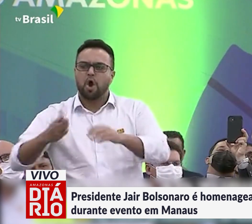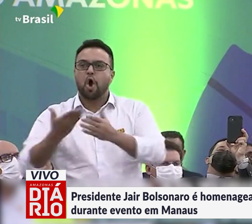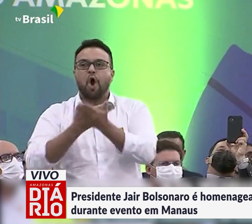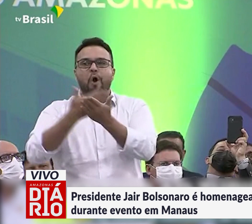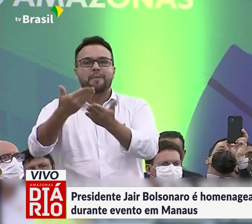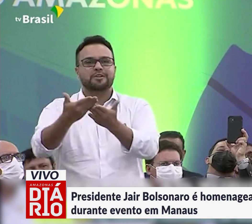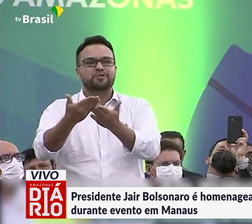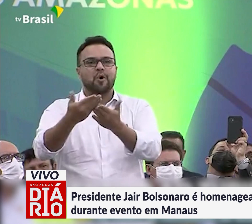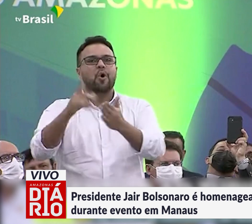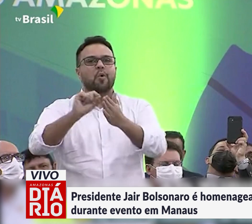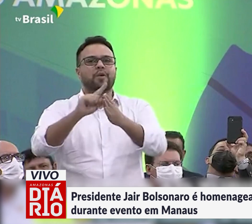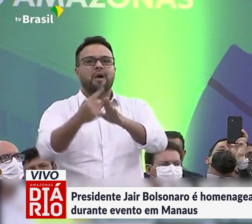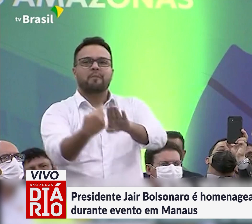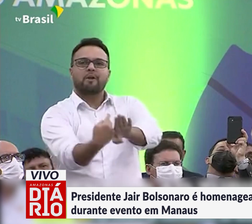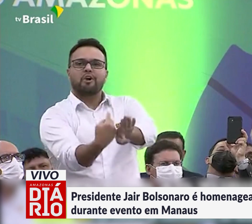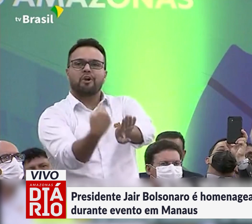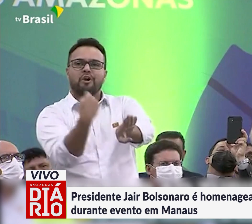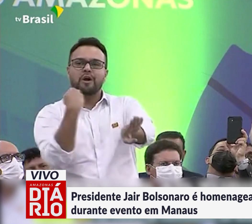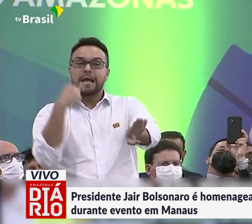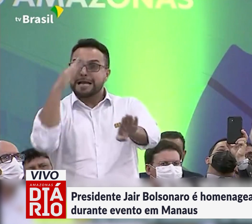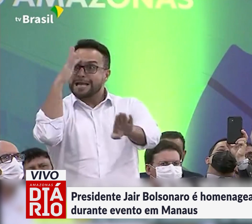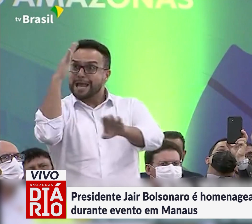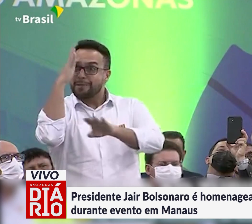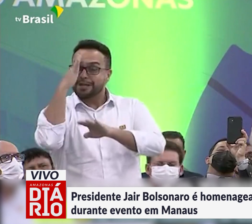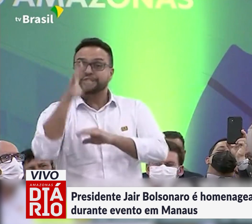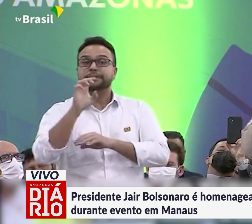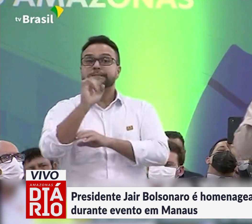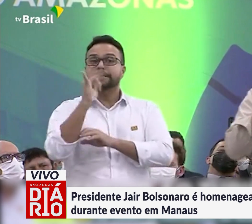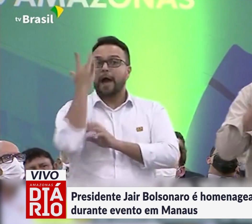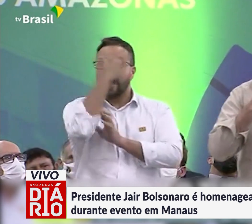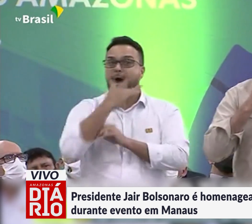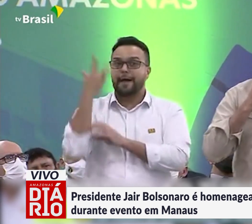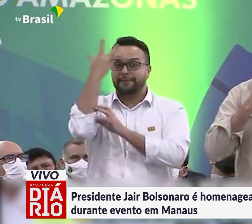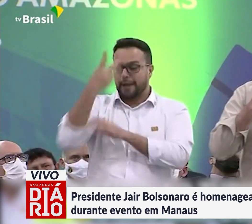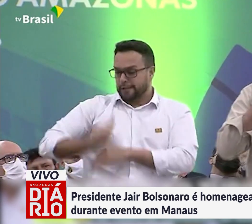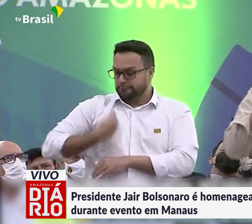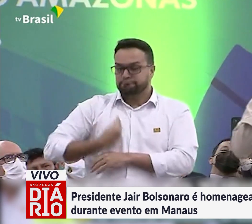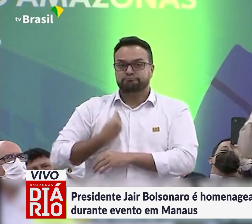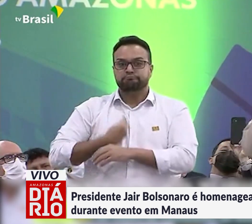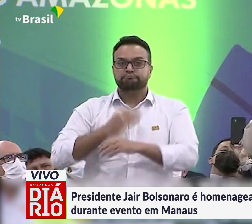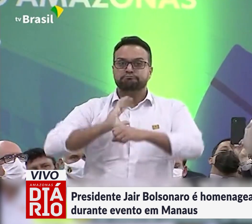pandemia com Haddad presidente da República.